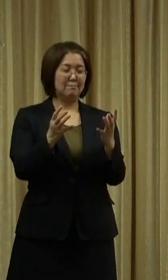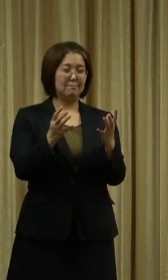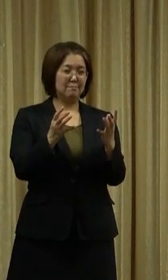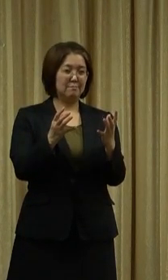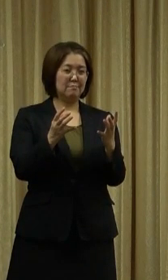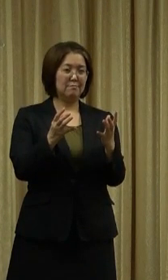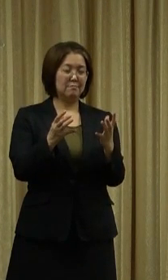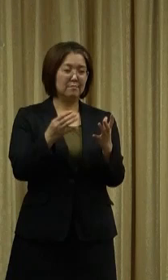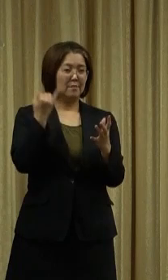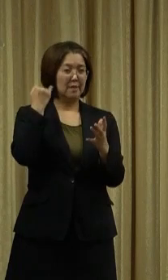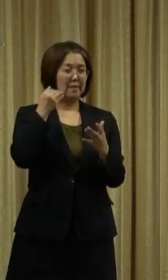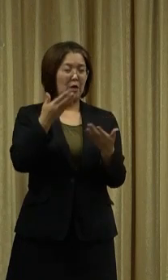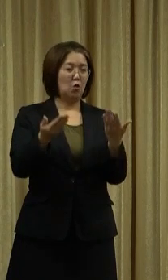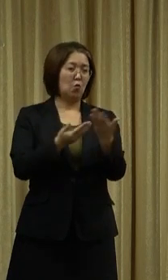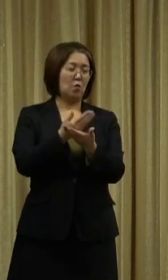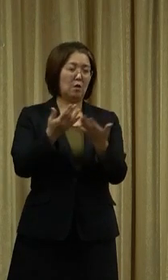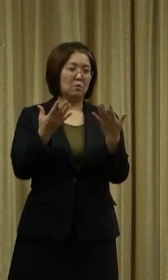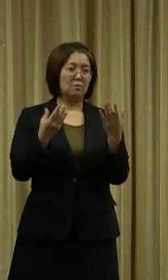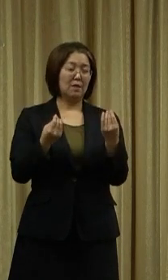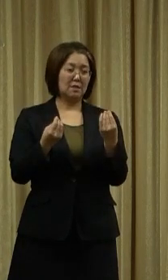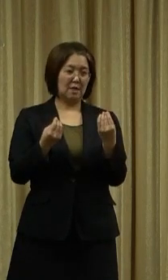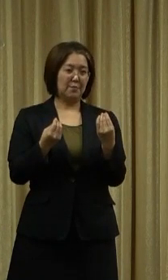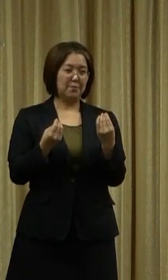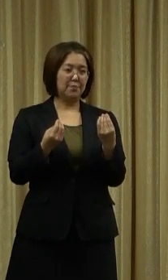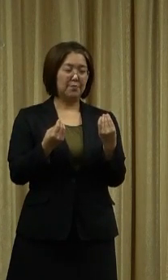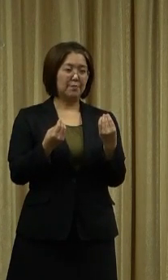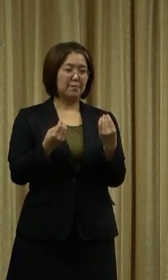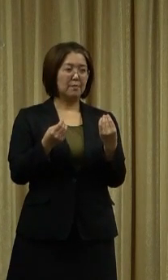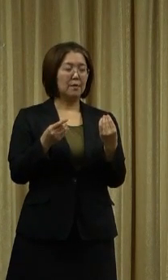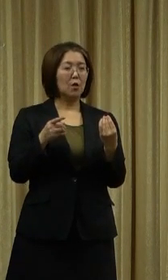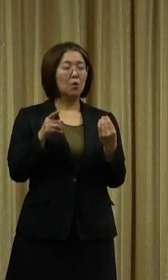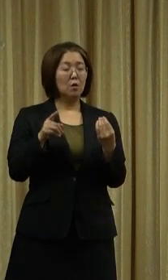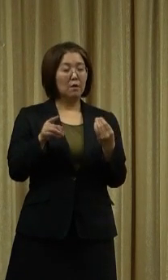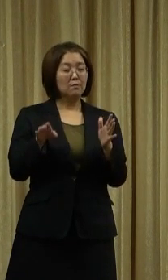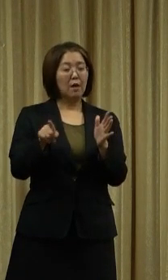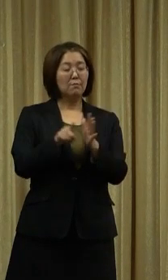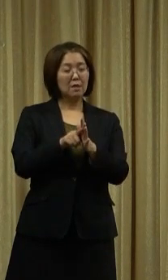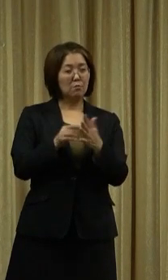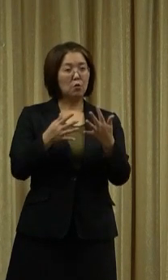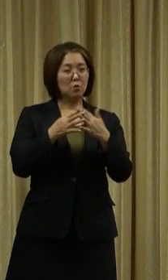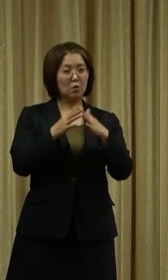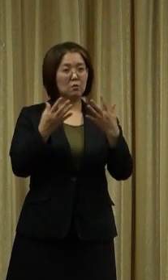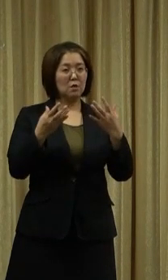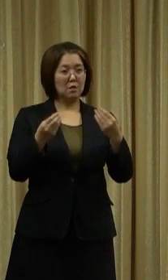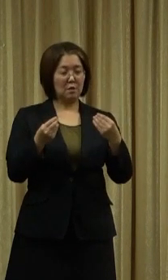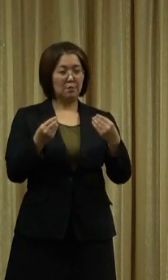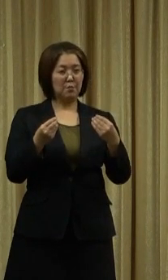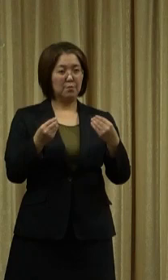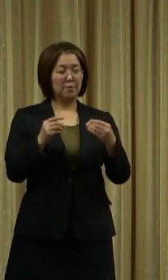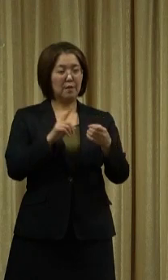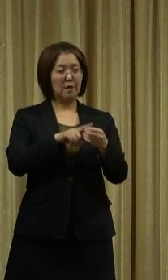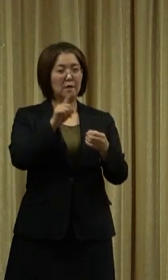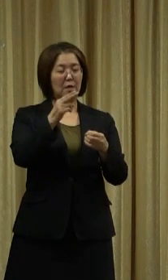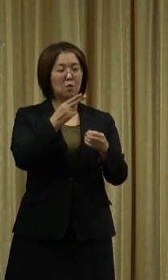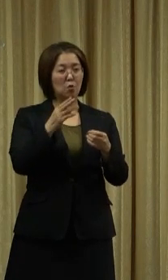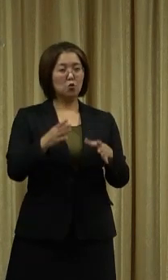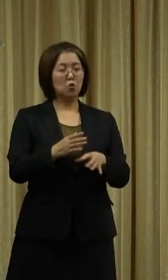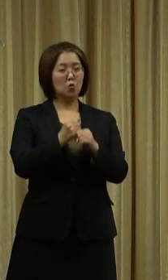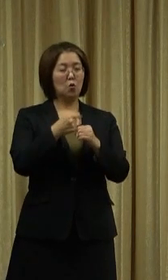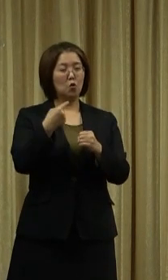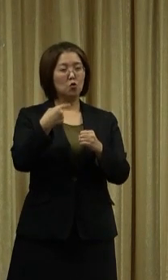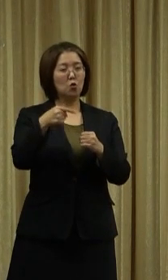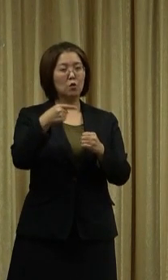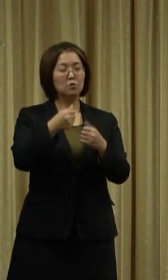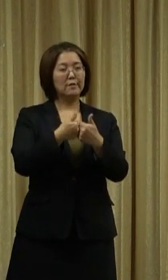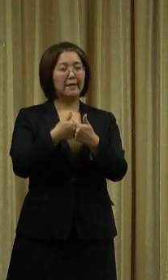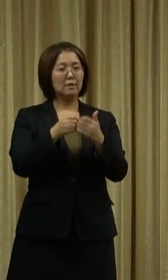意見も伺いました。このようにさまざまなご意見を伺うことはこれまでもやってまいりました。そして来年の総合教育会議ではさら